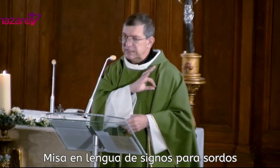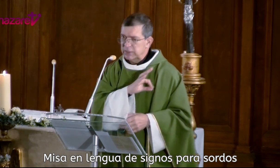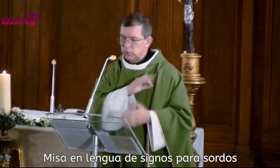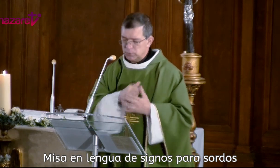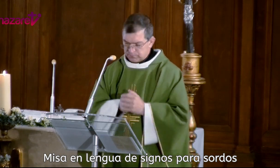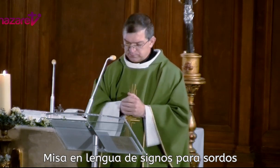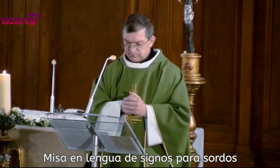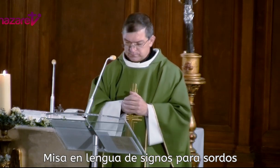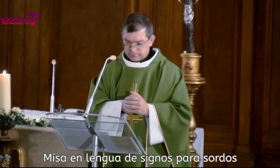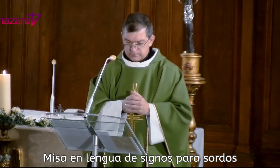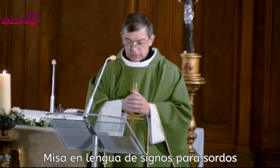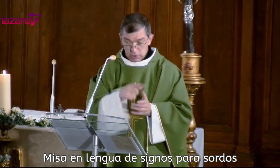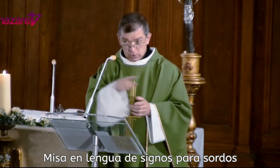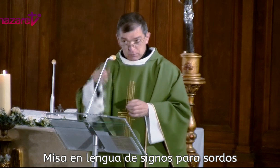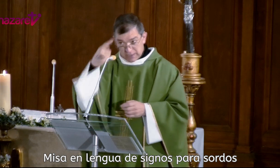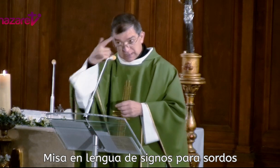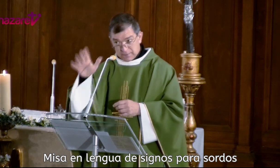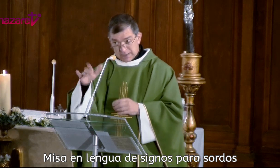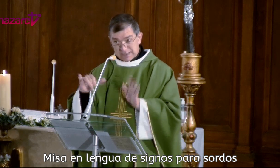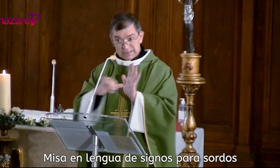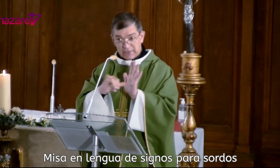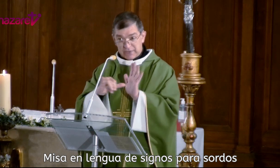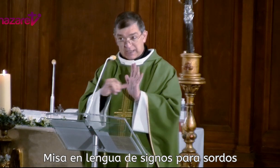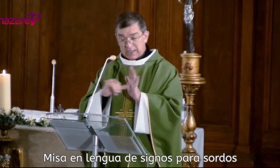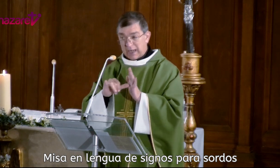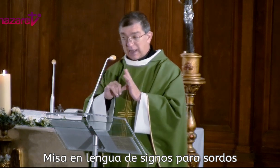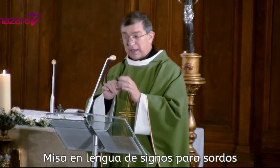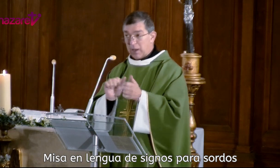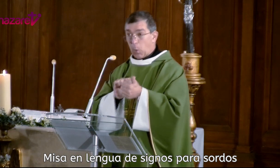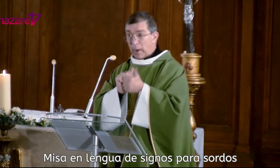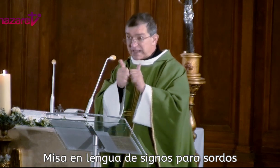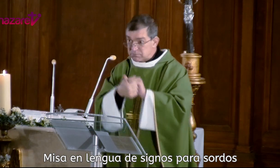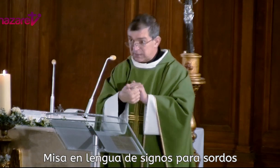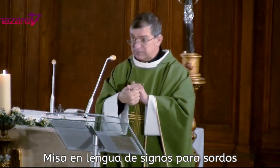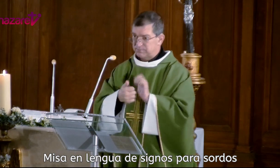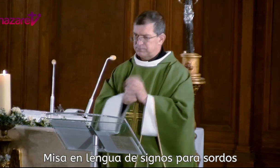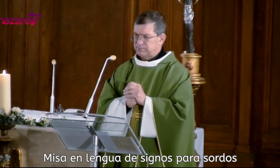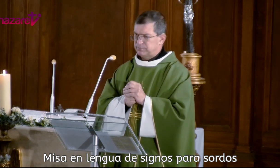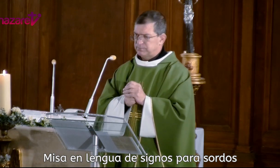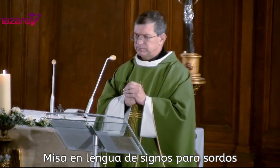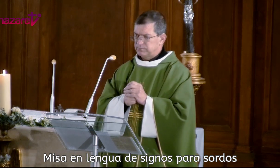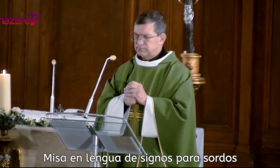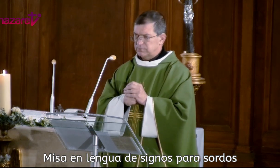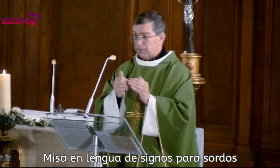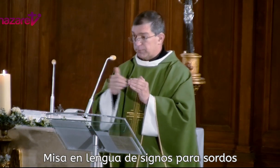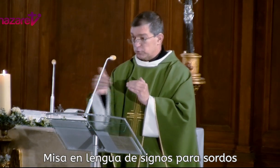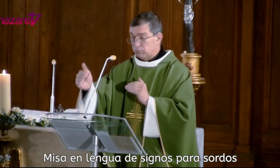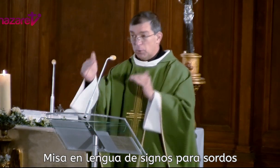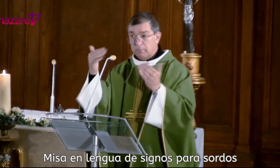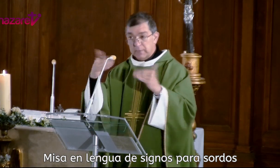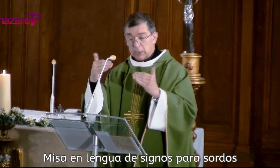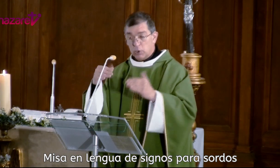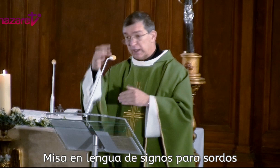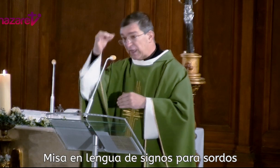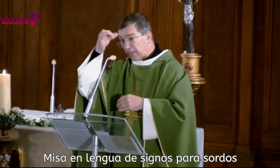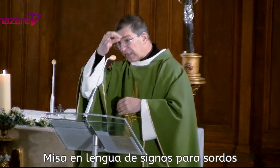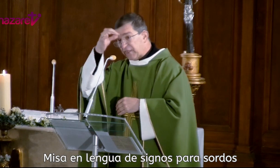Señor. Como ya sabéis, se acerca la Cuaresma, el próximo miércoles de